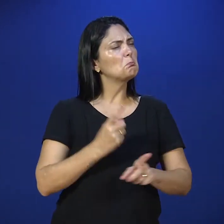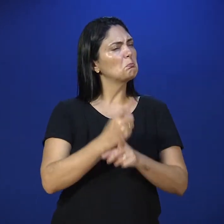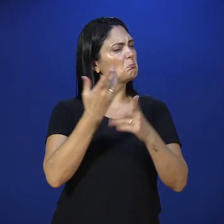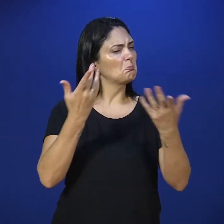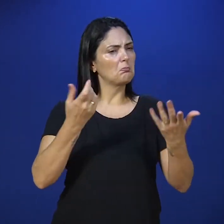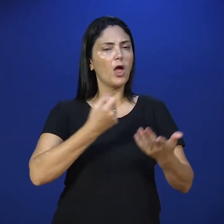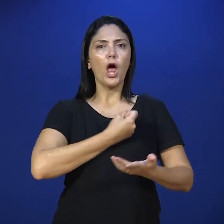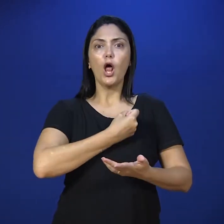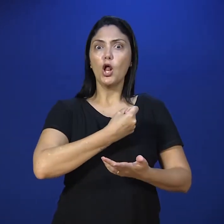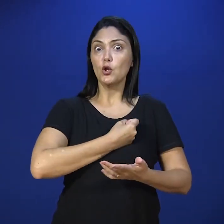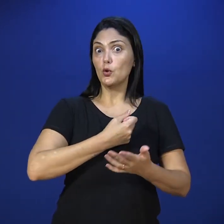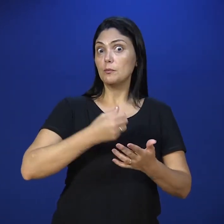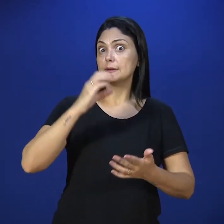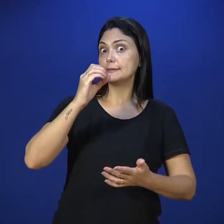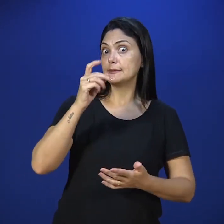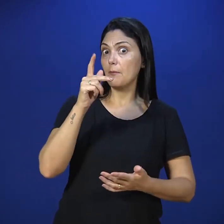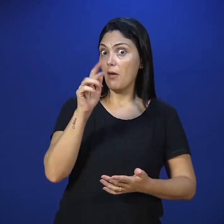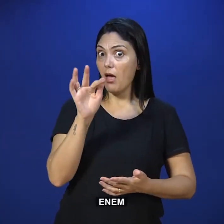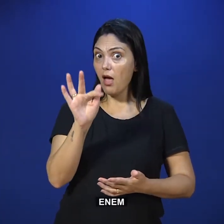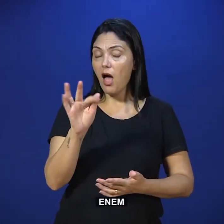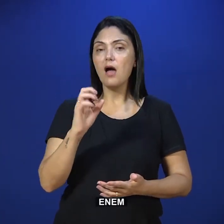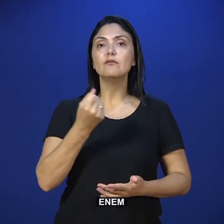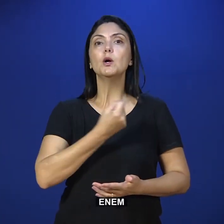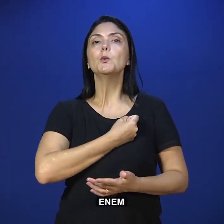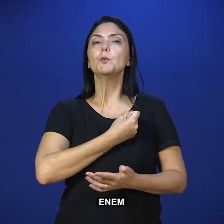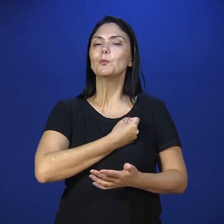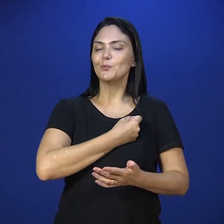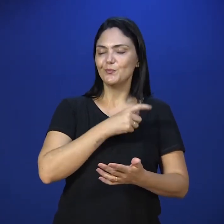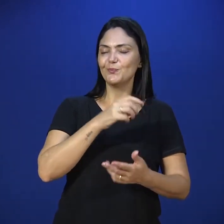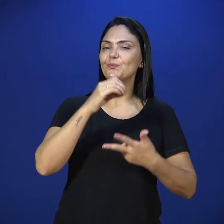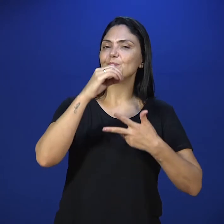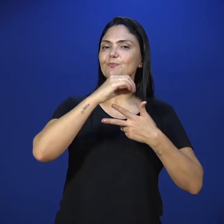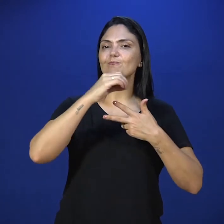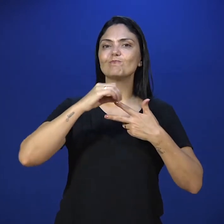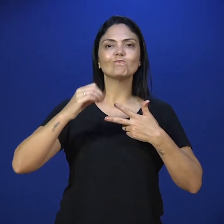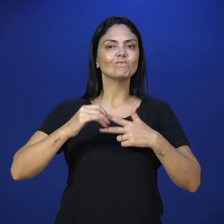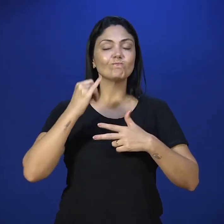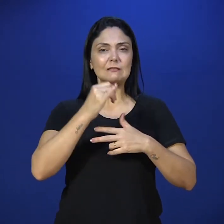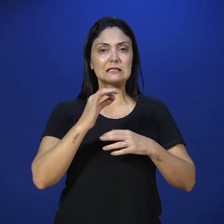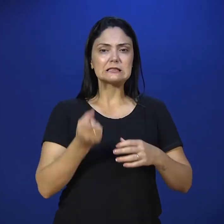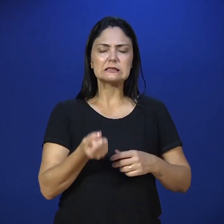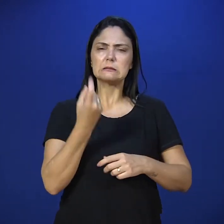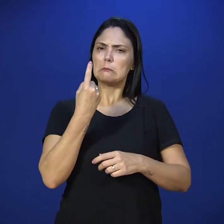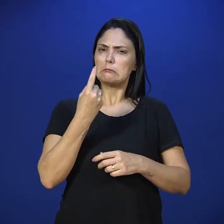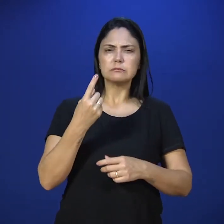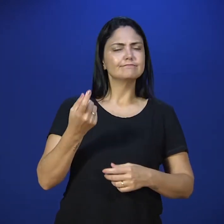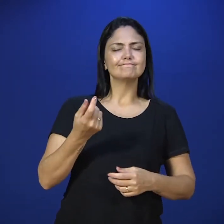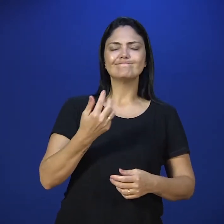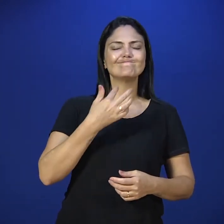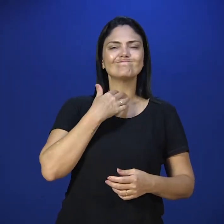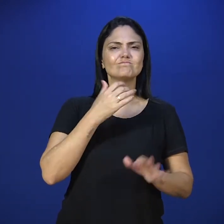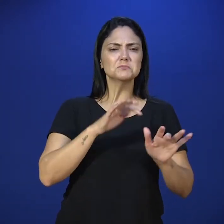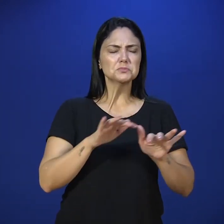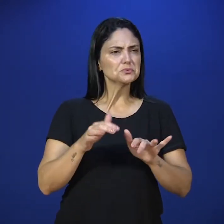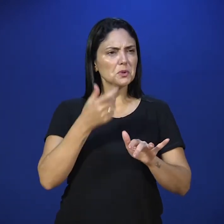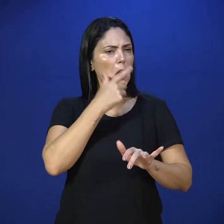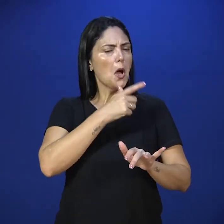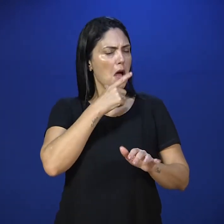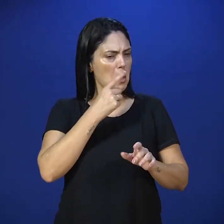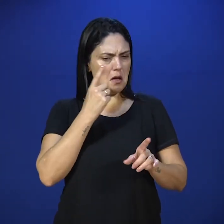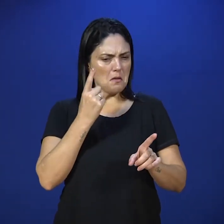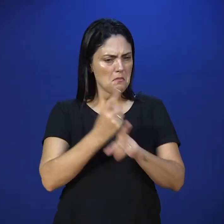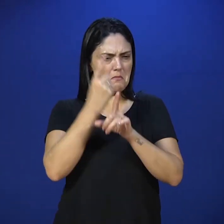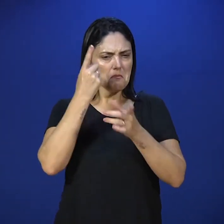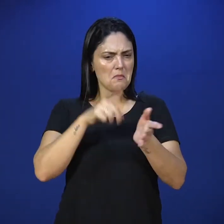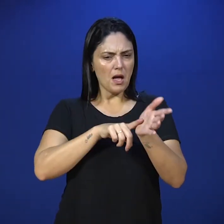especial o número do CPF e de inscrição do Enem fornecidos pelo candidato, não serão processados,